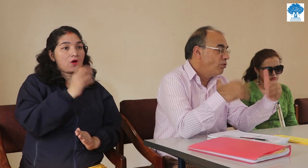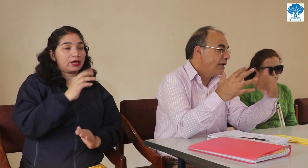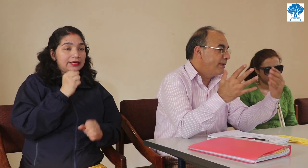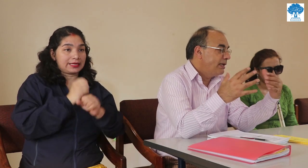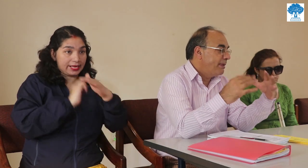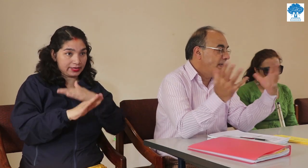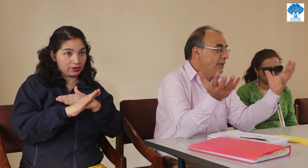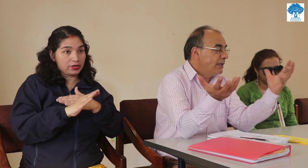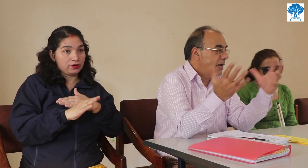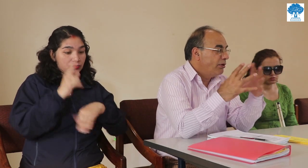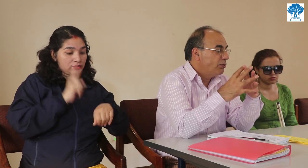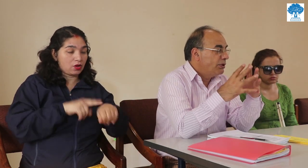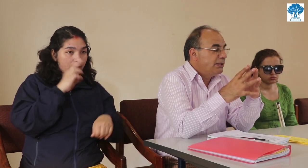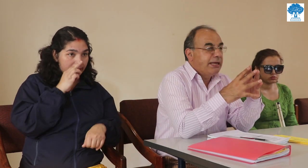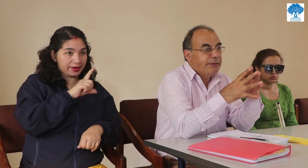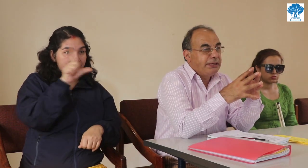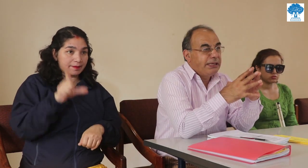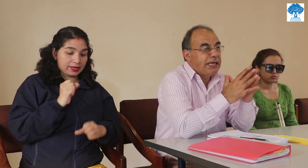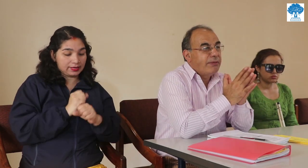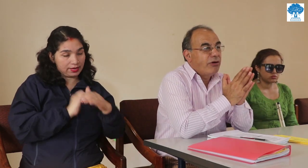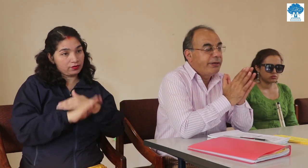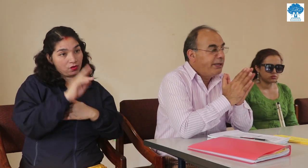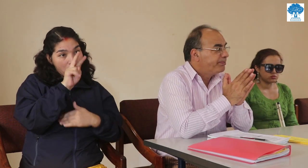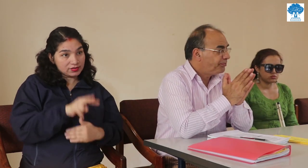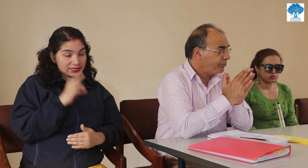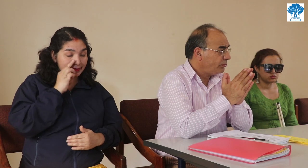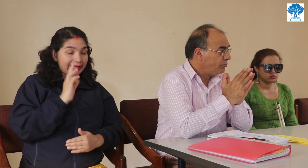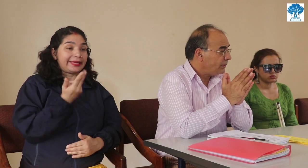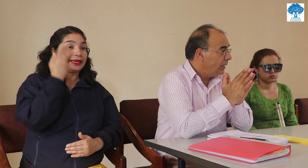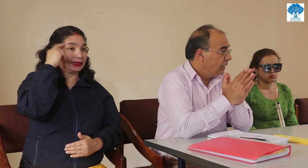कार्यान्वयनको दौरानमा नेपालकै कार्यान्वयनको सिलसिलामा पनि के थाहा भयो भने